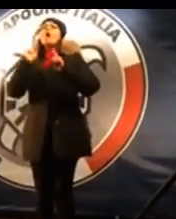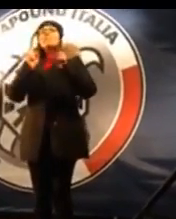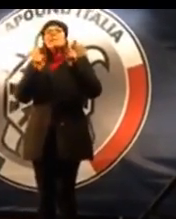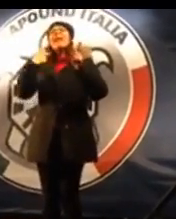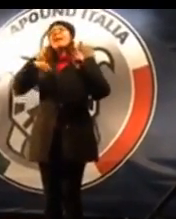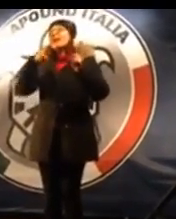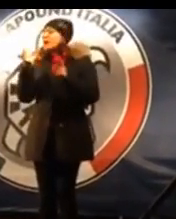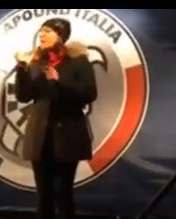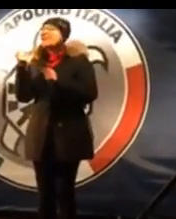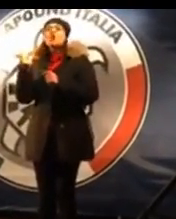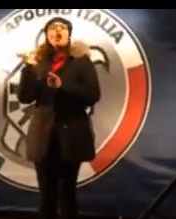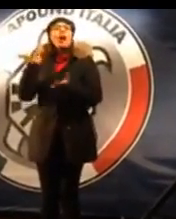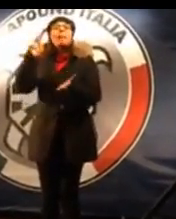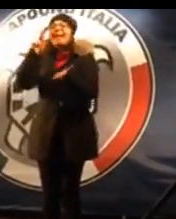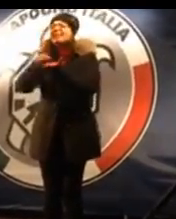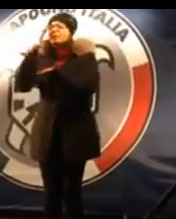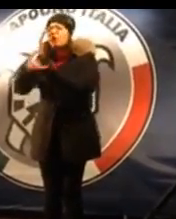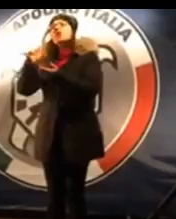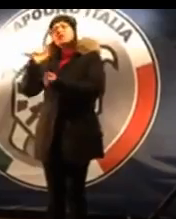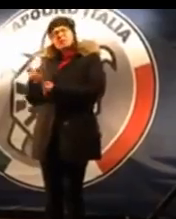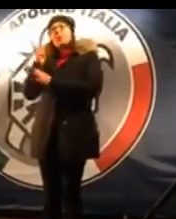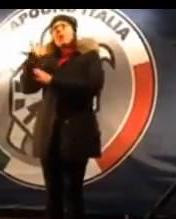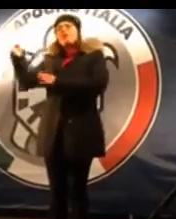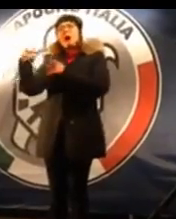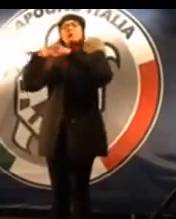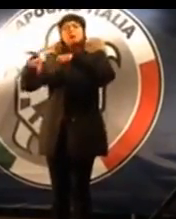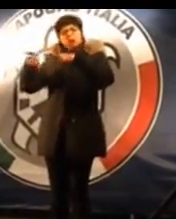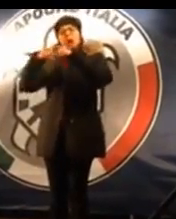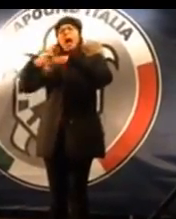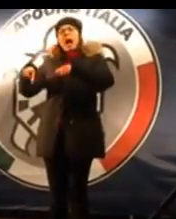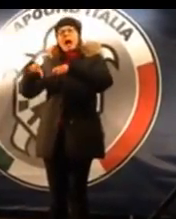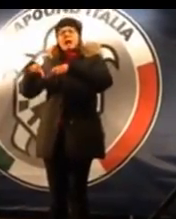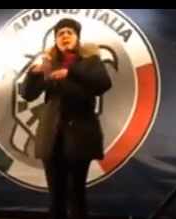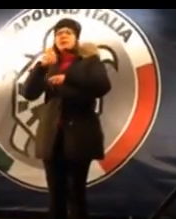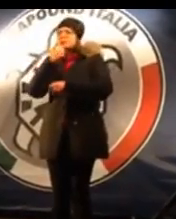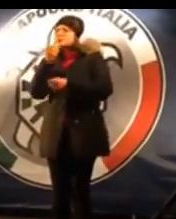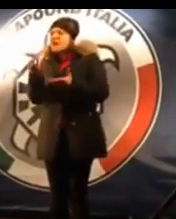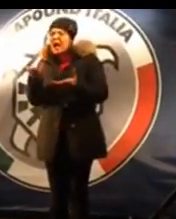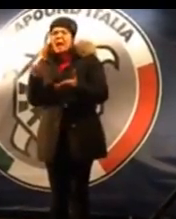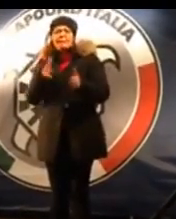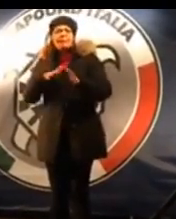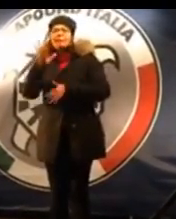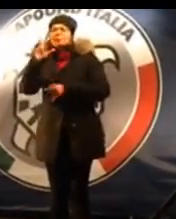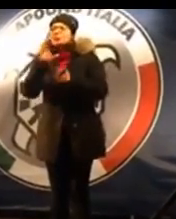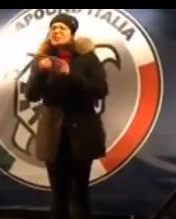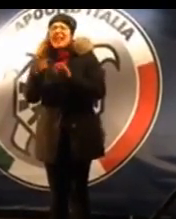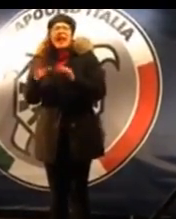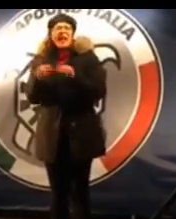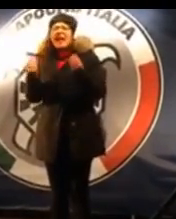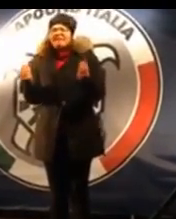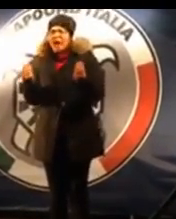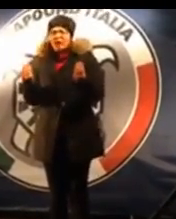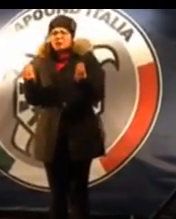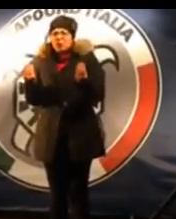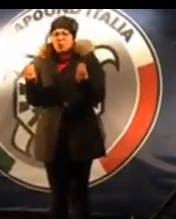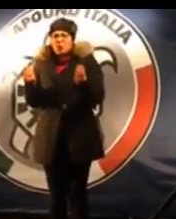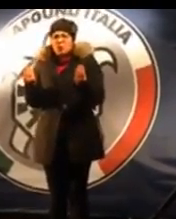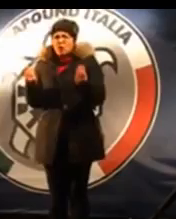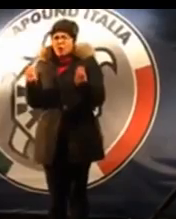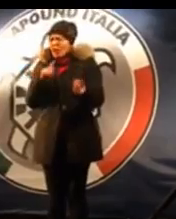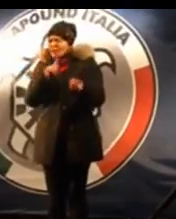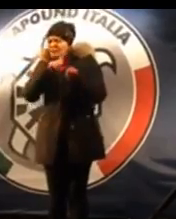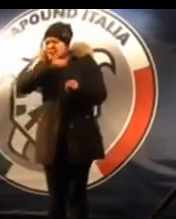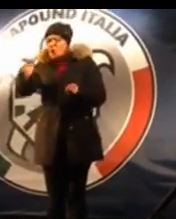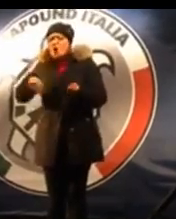che promessa è? Che cambiamento radicale ha fatto questo movimento? Ha veramente invertito la rotta, e quindi noi non dobbiamo